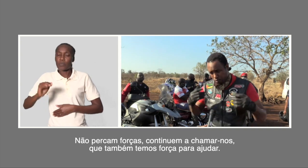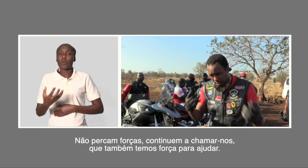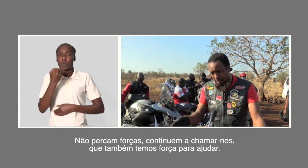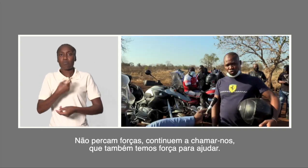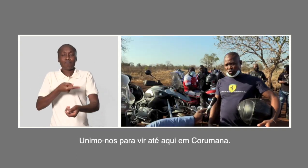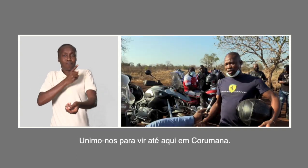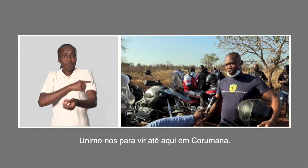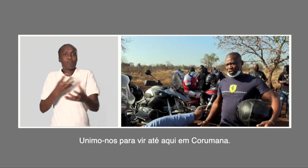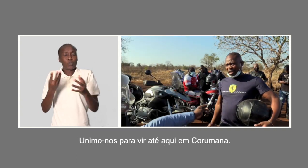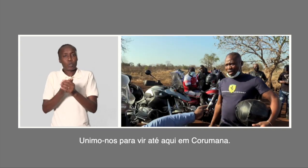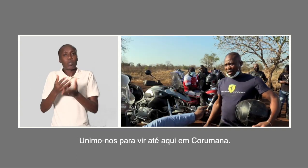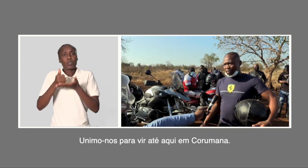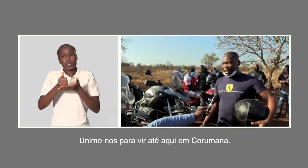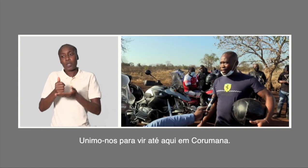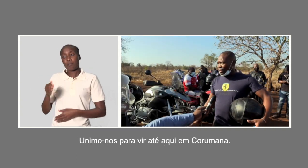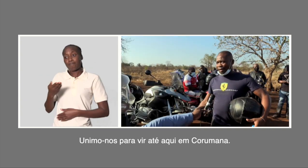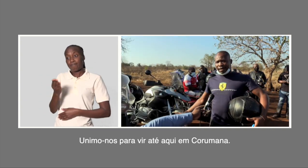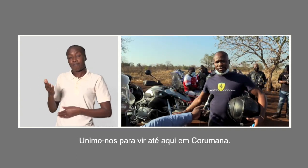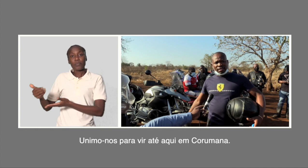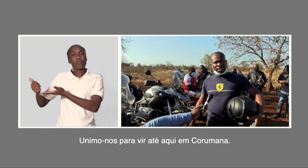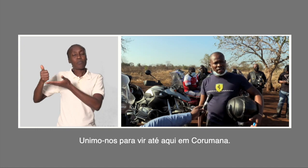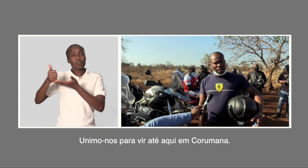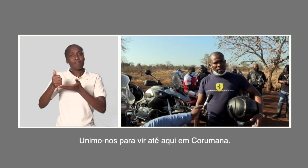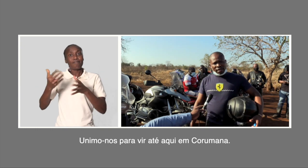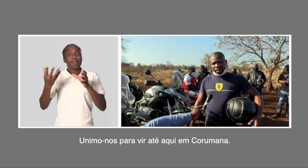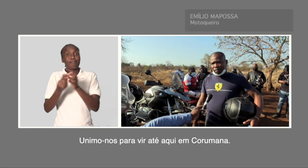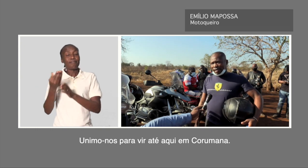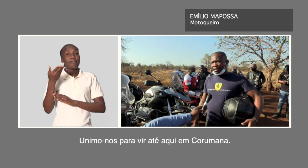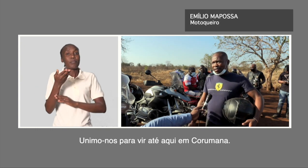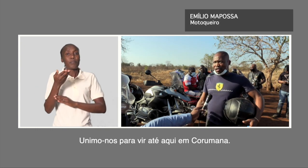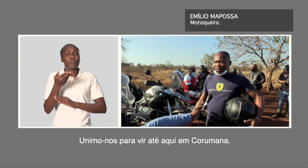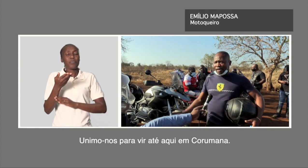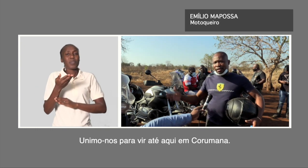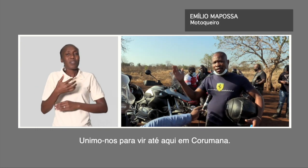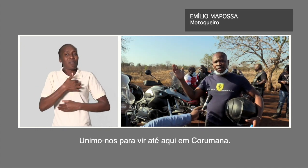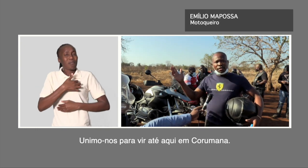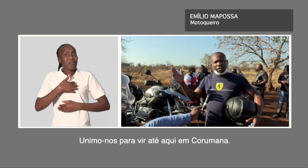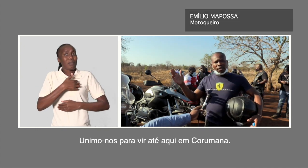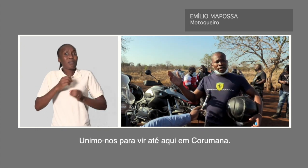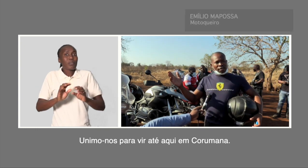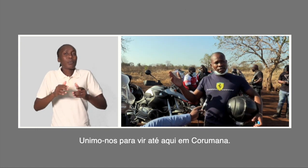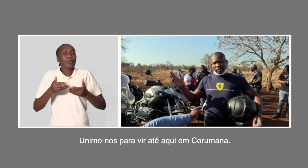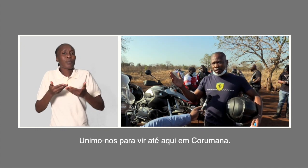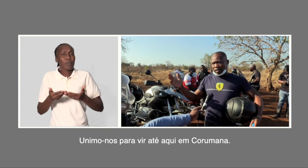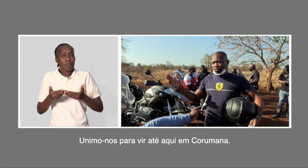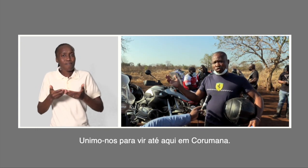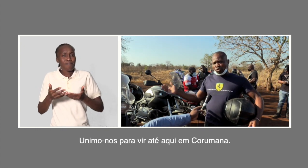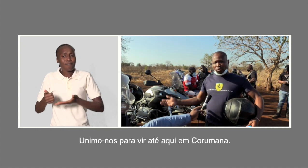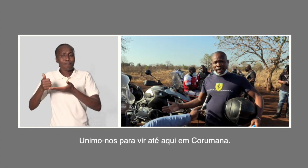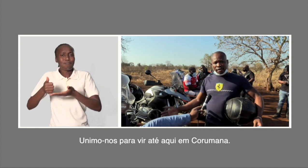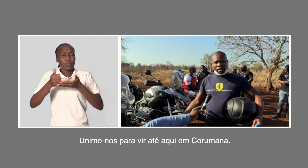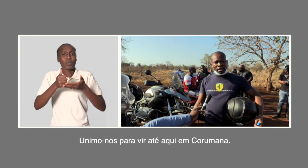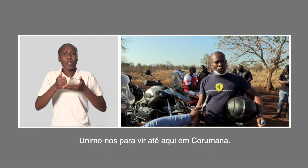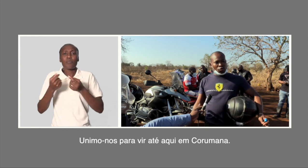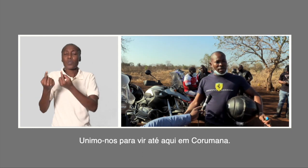para poder ajudar. Nos unimos perante esta causa para tentarmos evadir situações